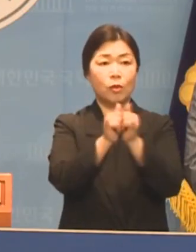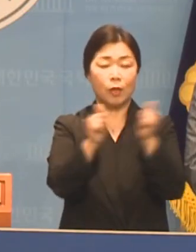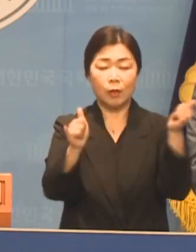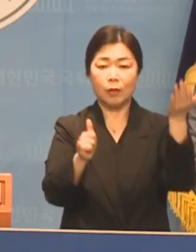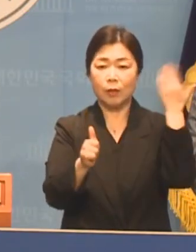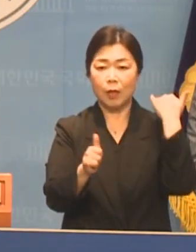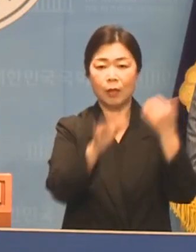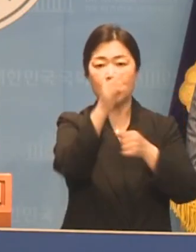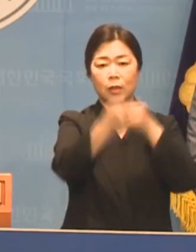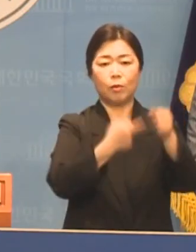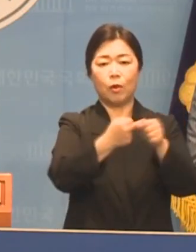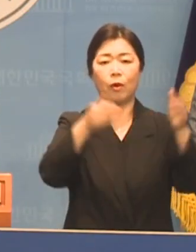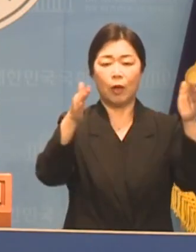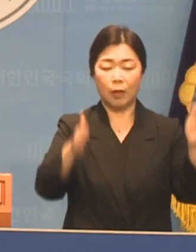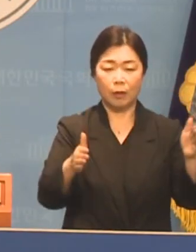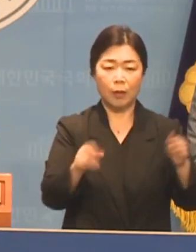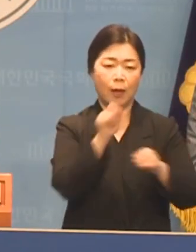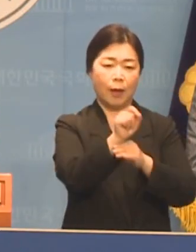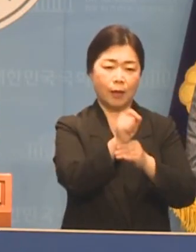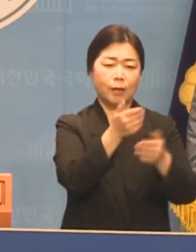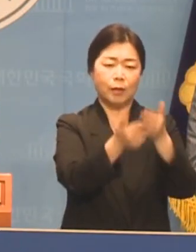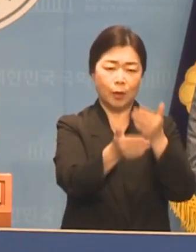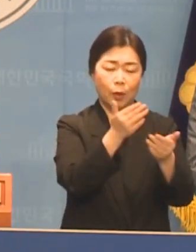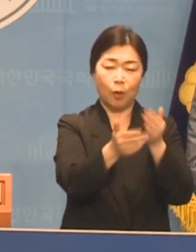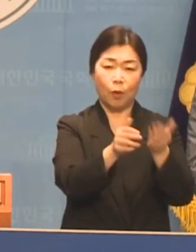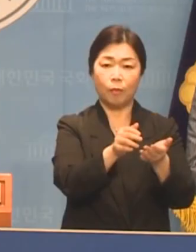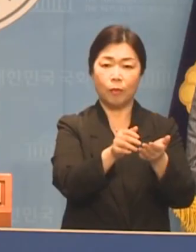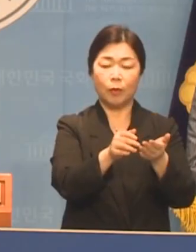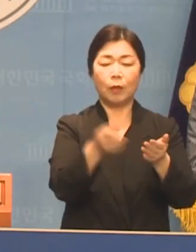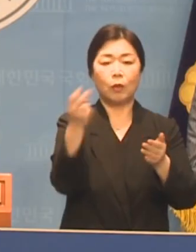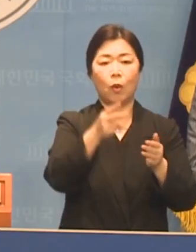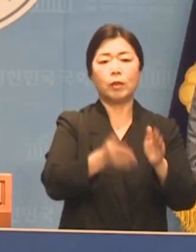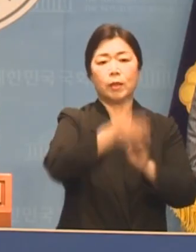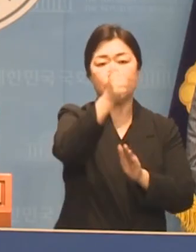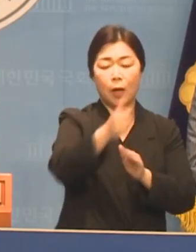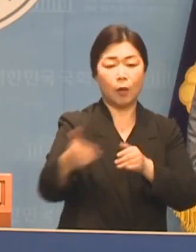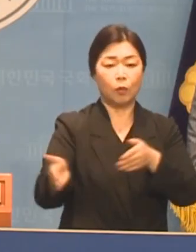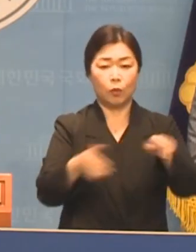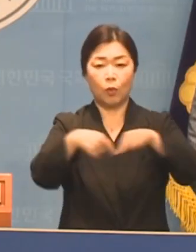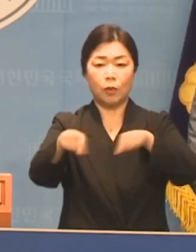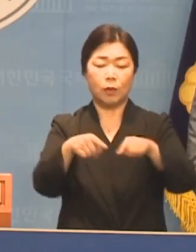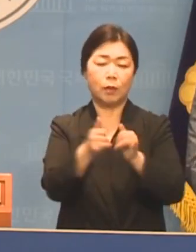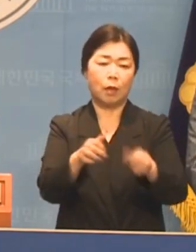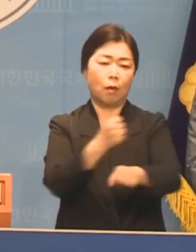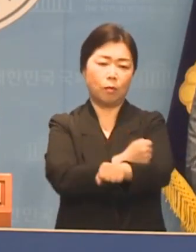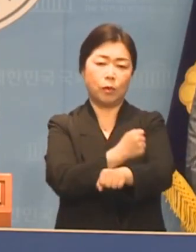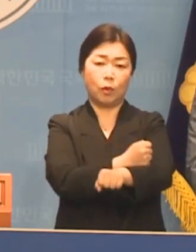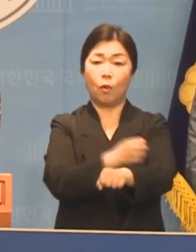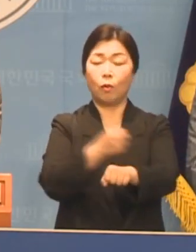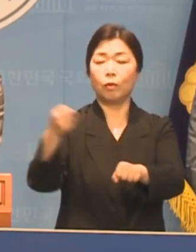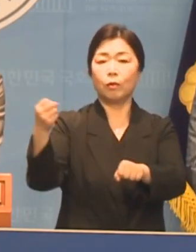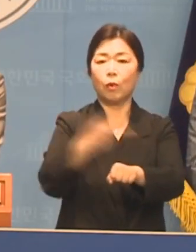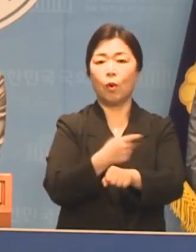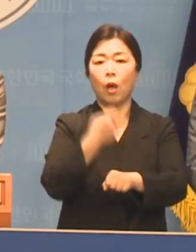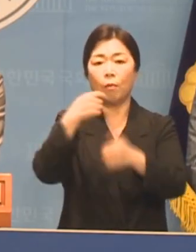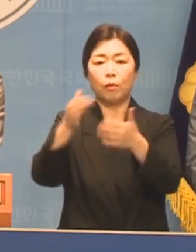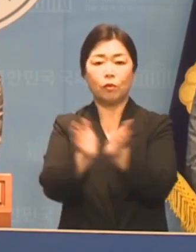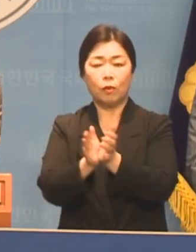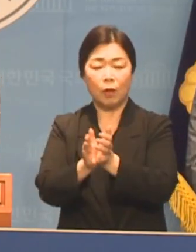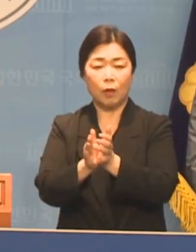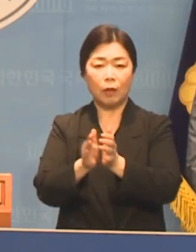지난 12년간의 행정 시장과 도지사로서의 업적과 그다음에